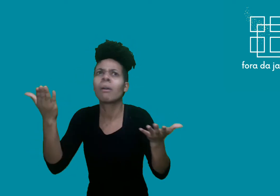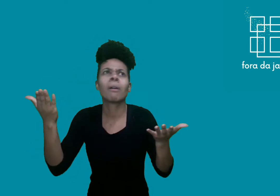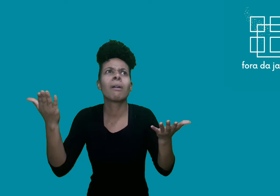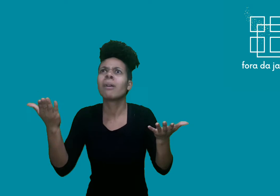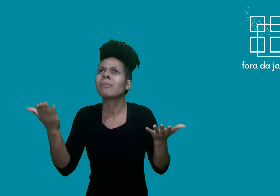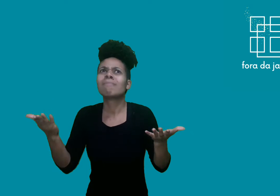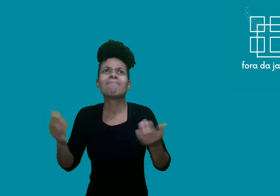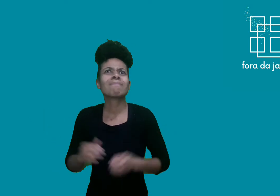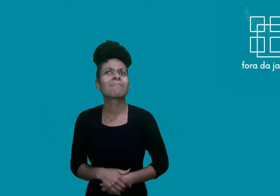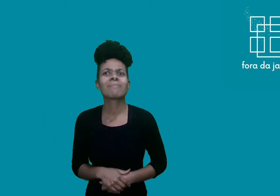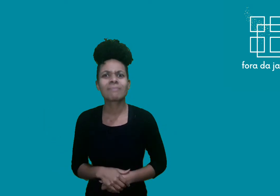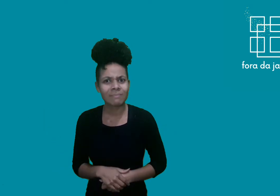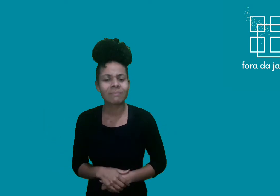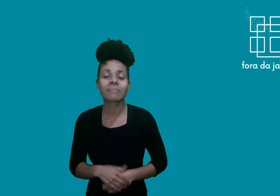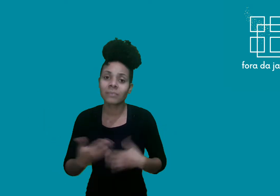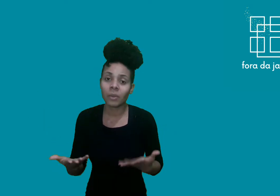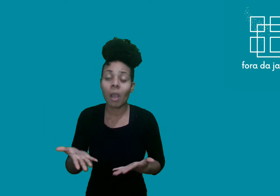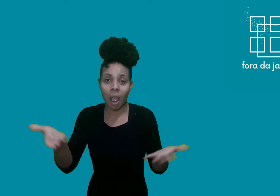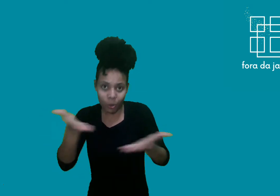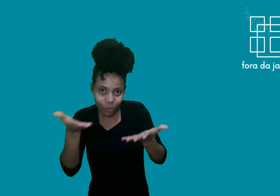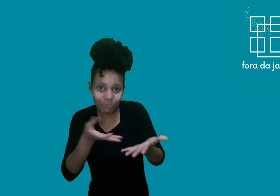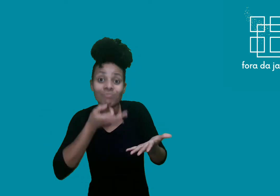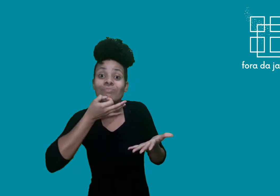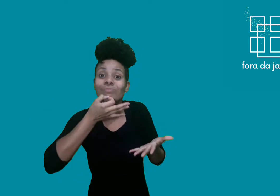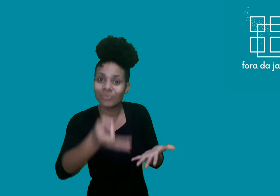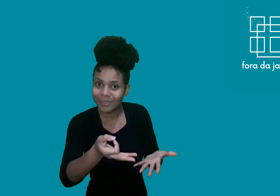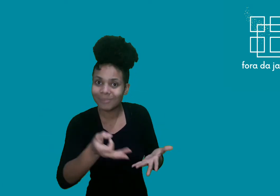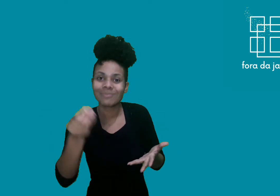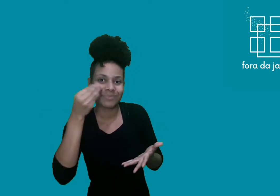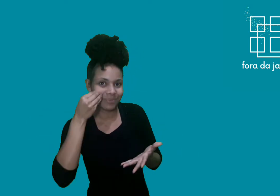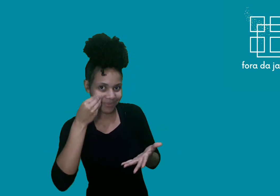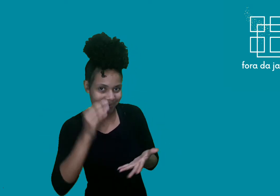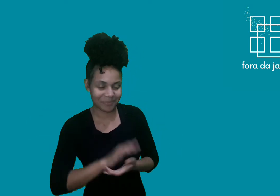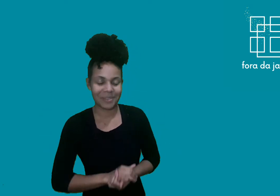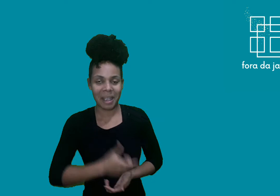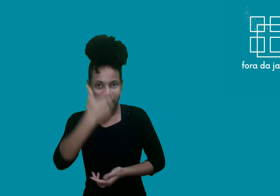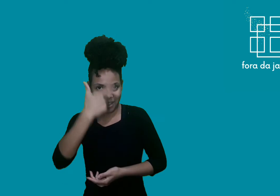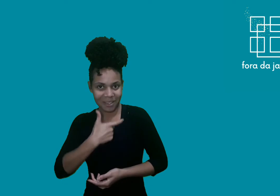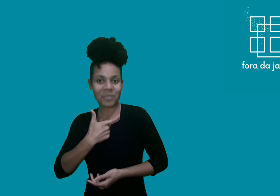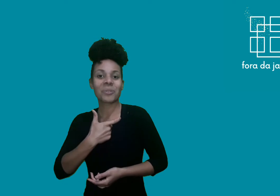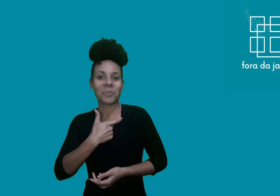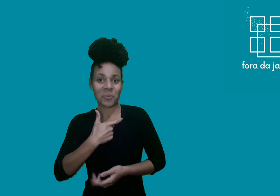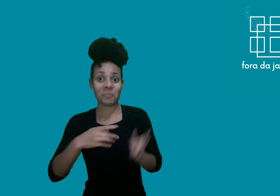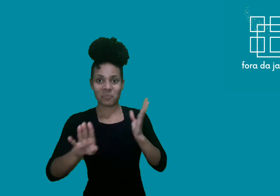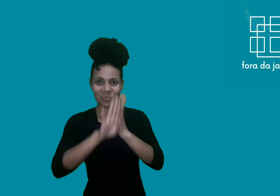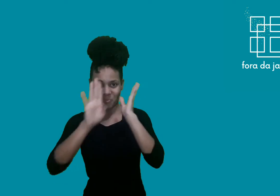consegue encontrar. E o que a gente faz para sentir realizado? O que nos move nessa existência? Tem gente